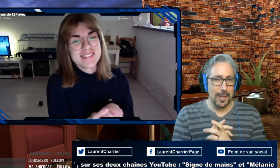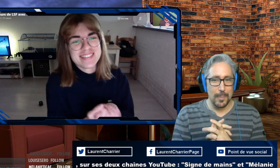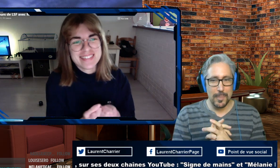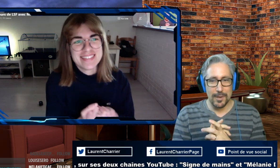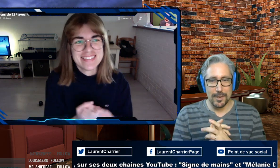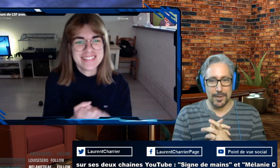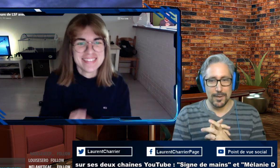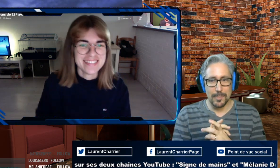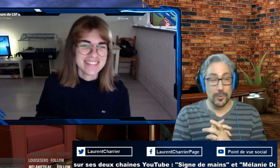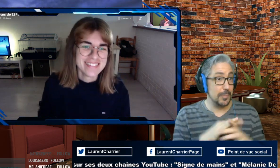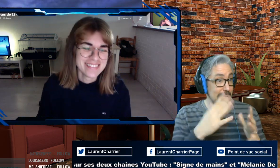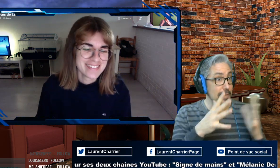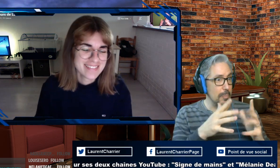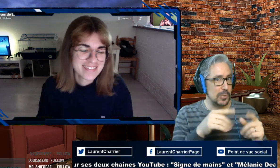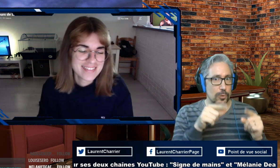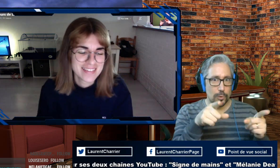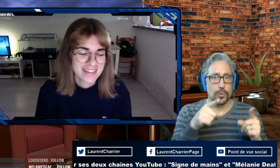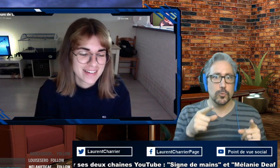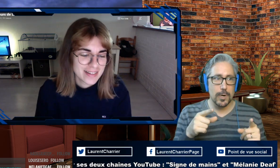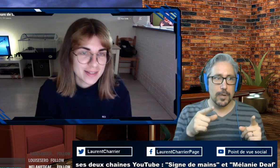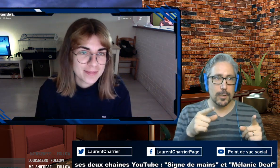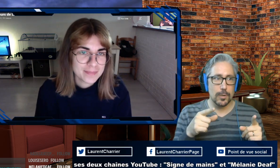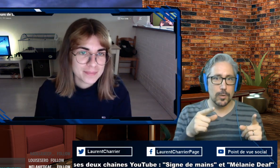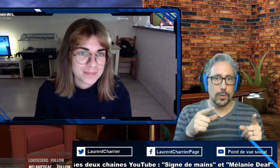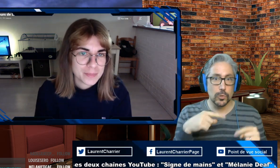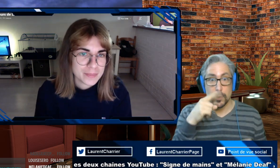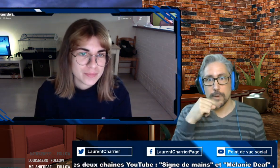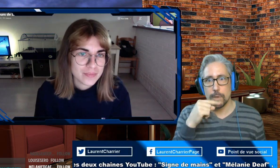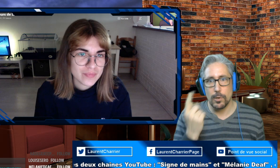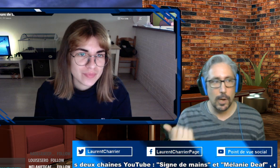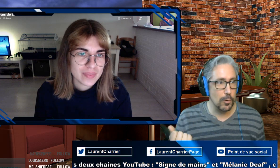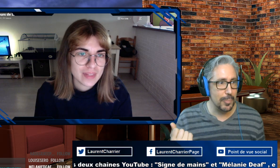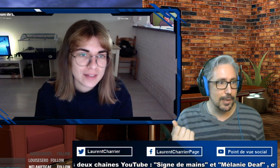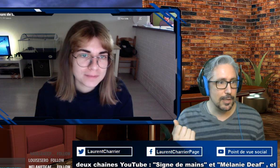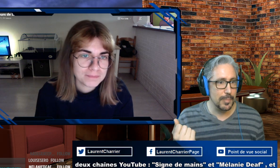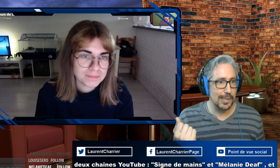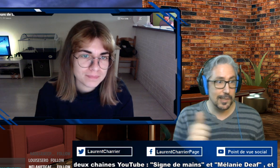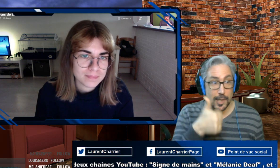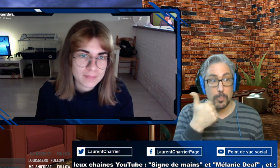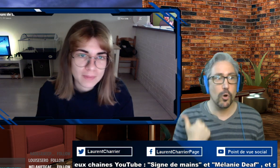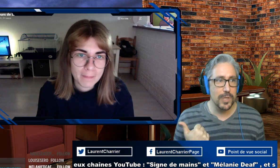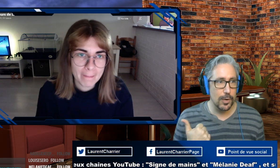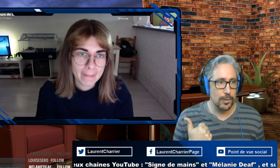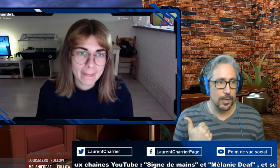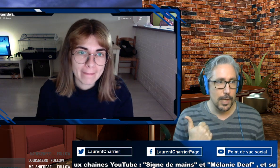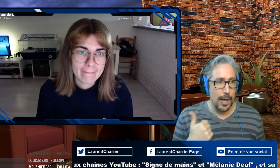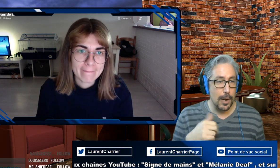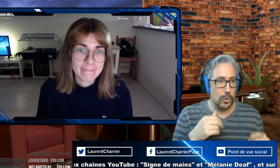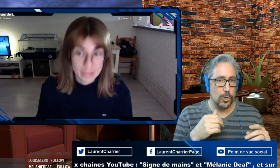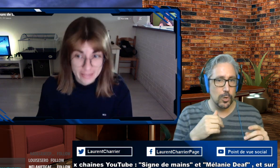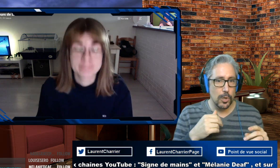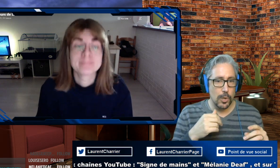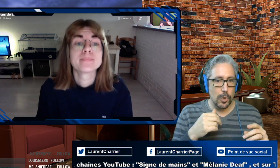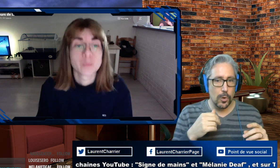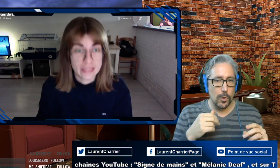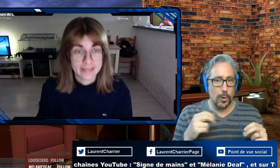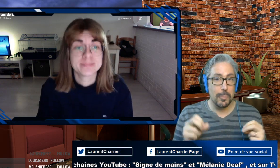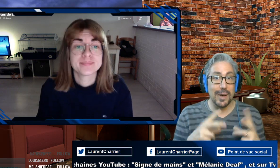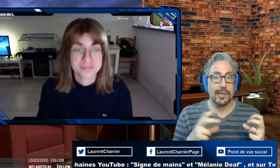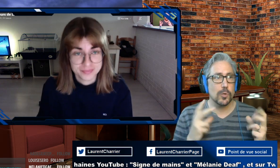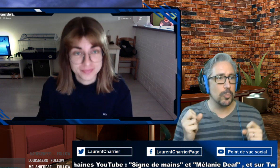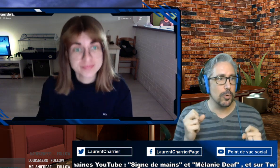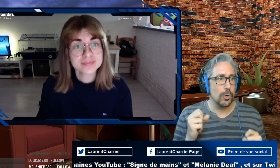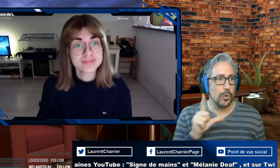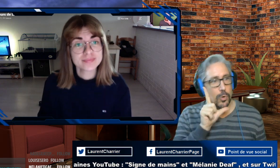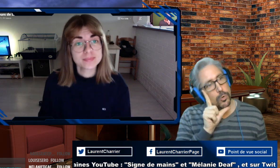Voilà. Mais c'est vrai parce que toi, la langue parlée, bah, c'est ta première langue. Alors que,